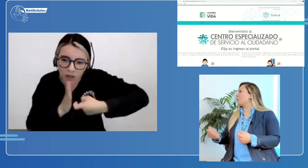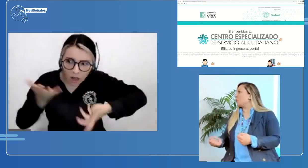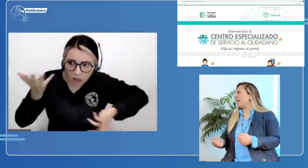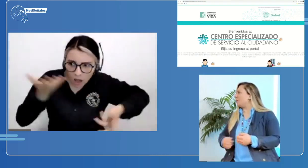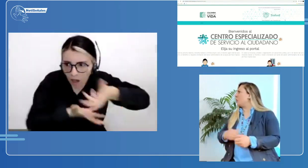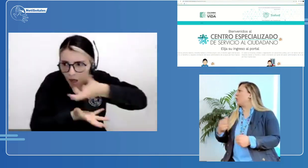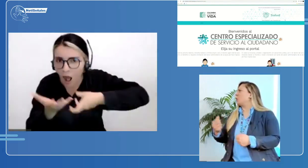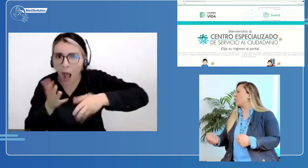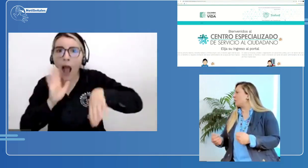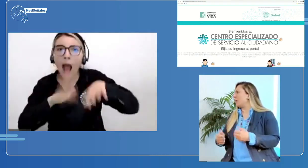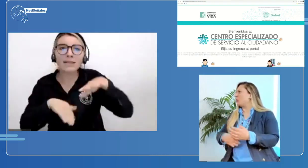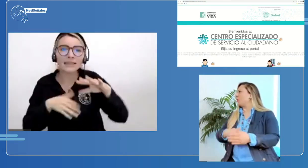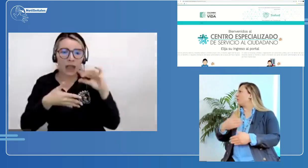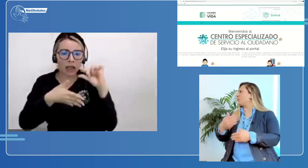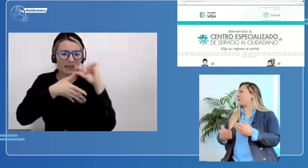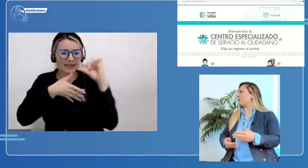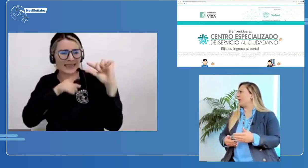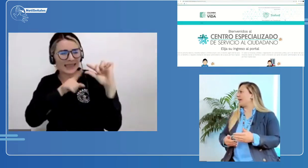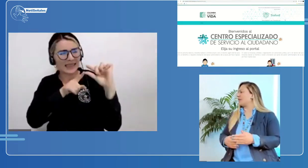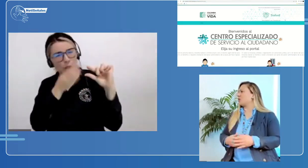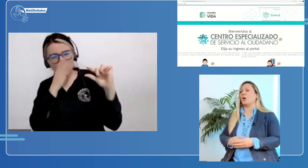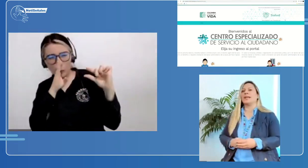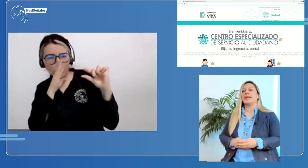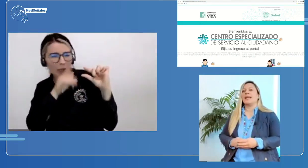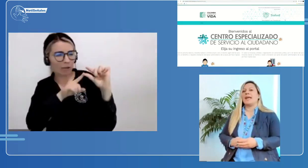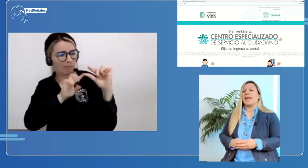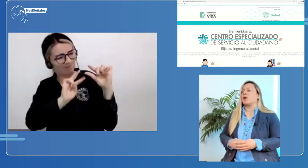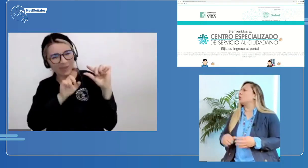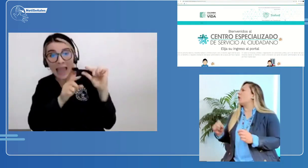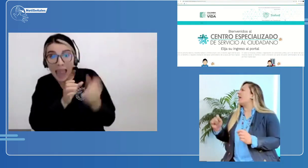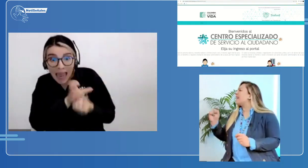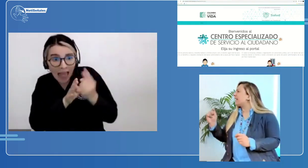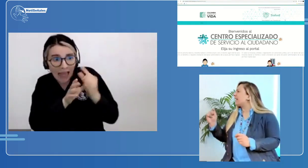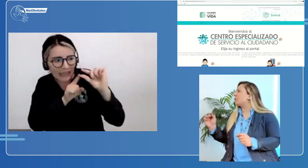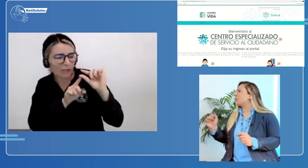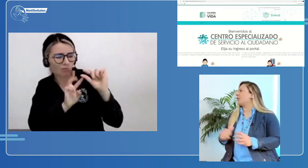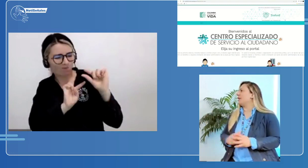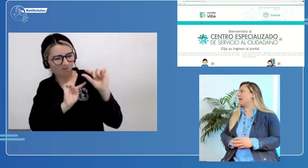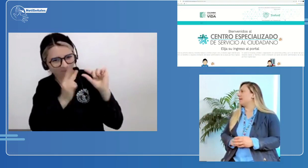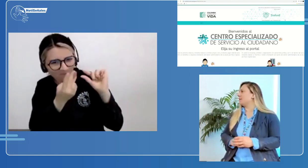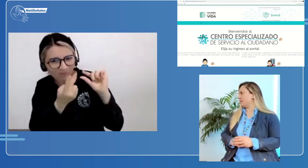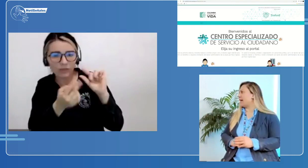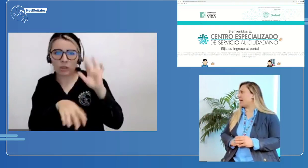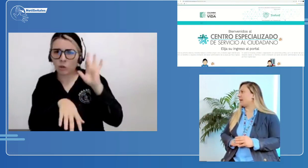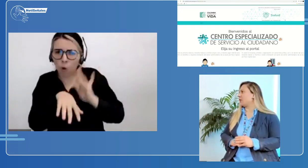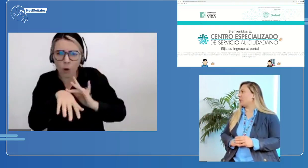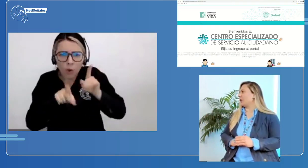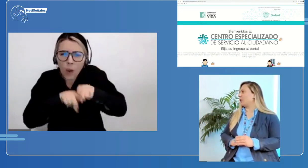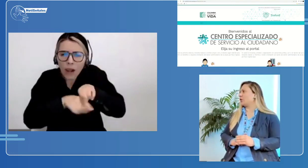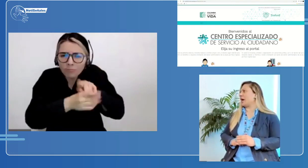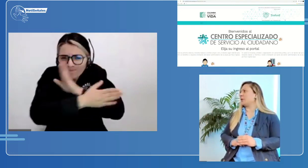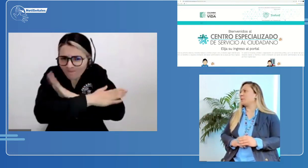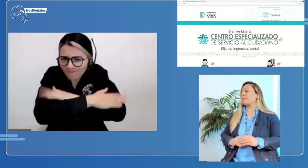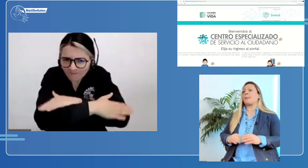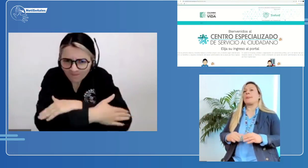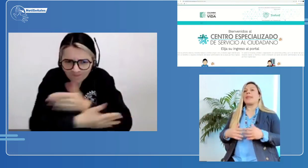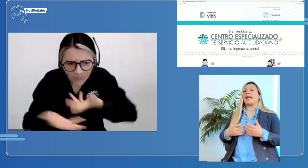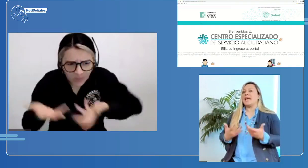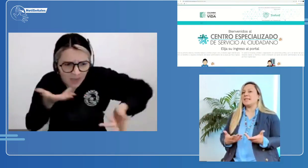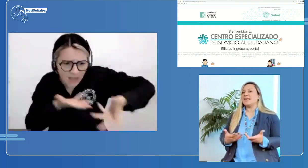un término, de un concepto en el proceso de creación, con toda la rigurosidad para la creación del glosario. Y así